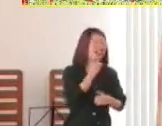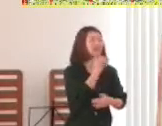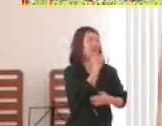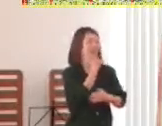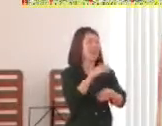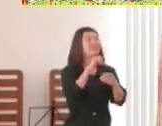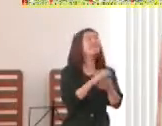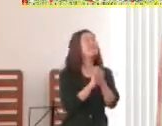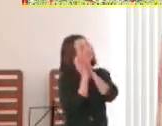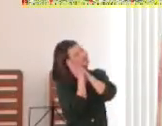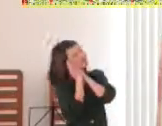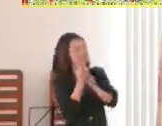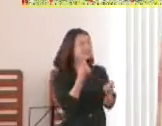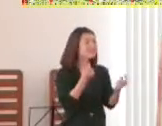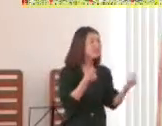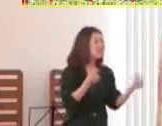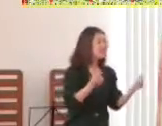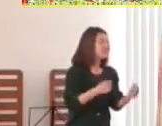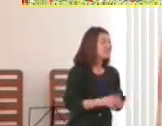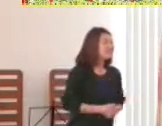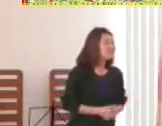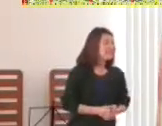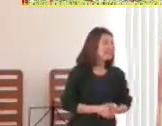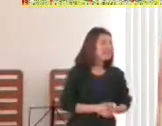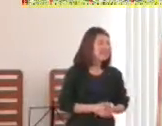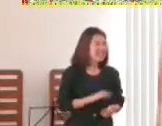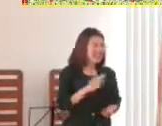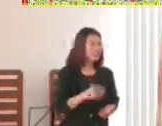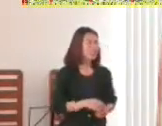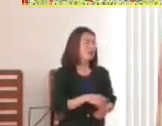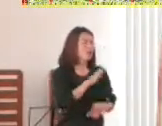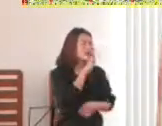の今の子だったら何かな、